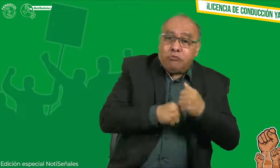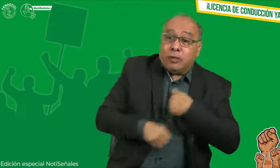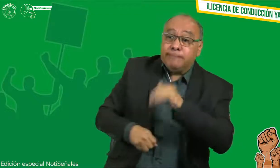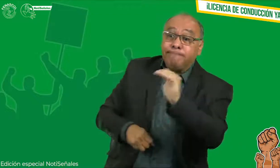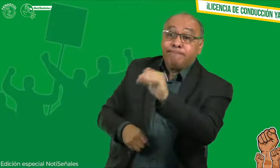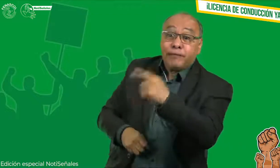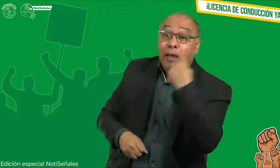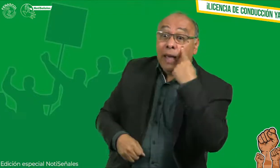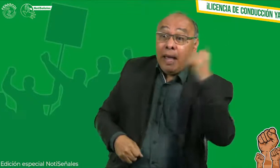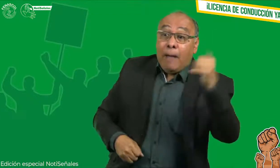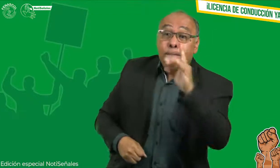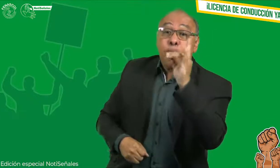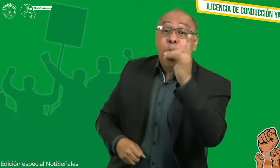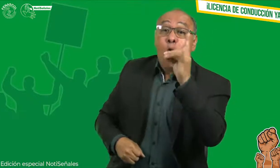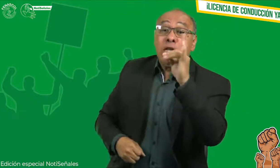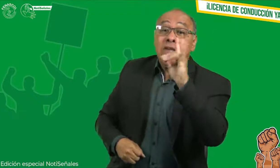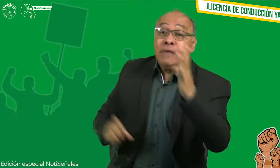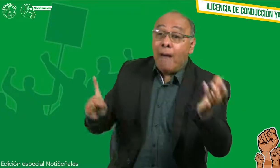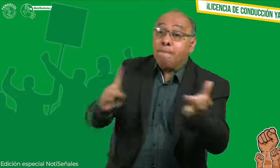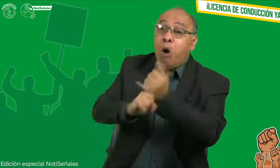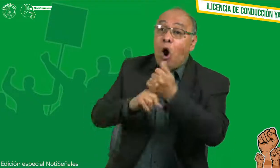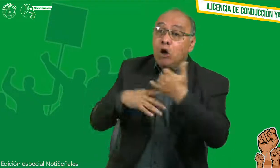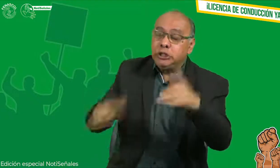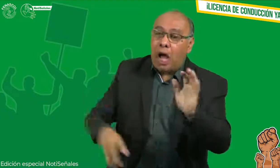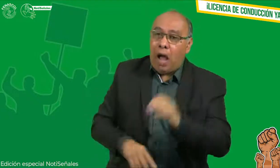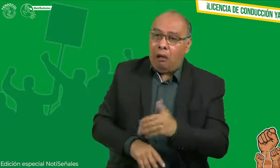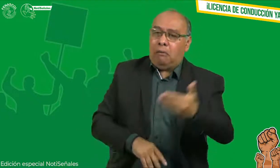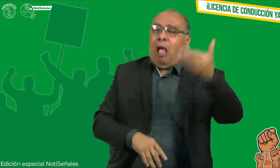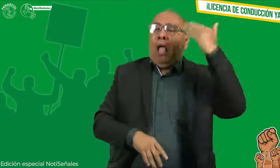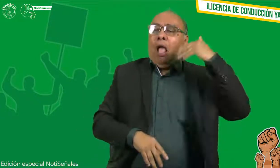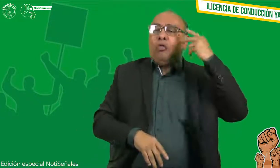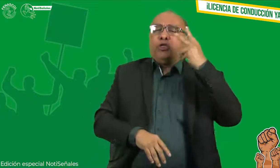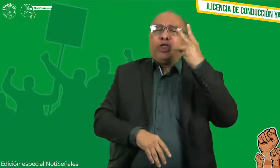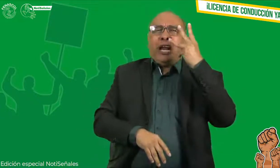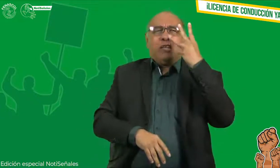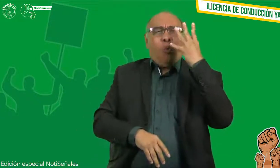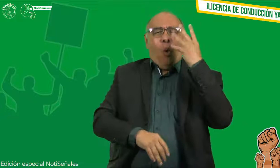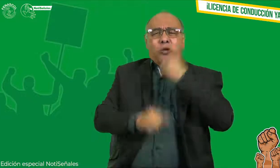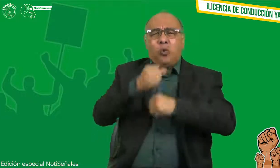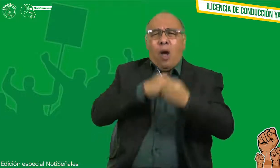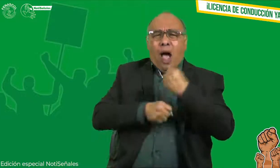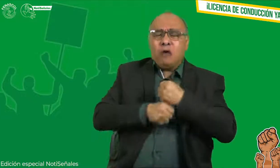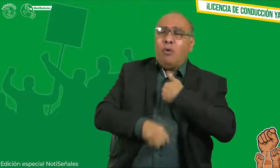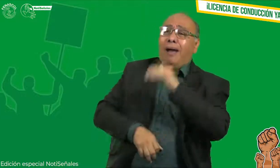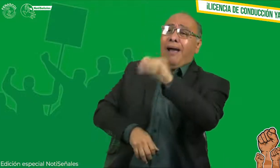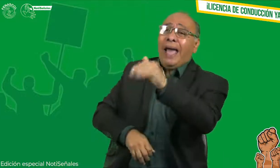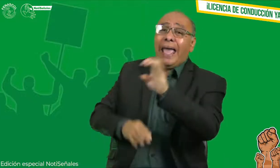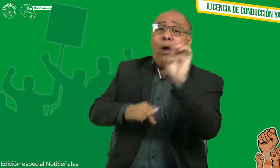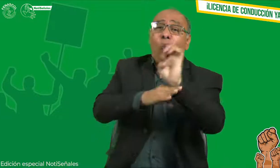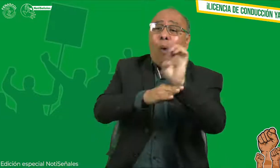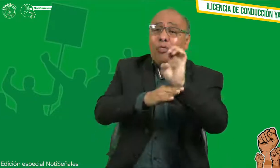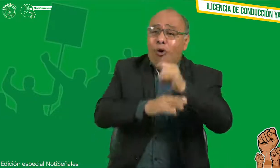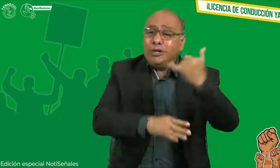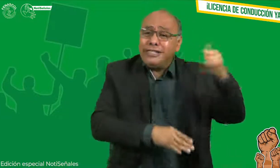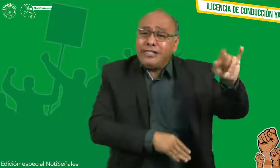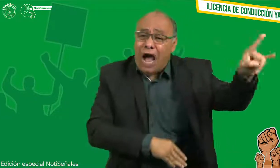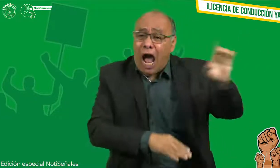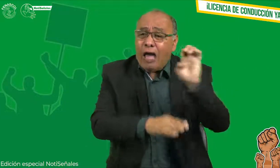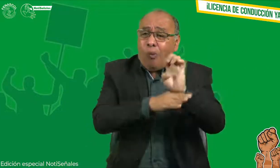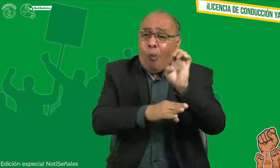en Paraguay, y recientemente, de hecho, el año pasado, Bolivia dio esta clase de regulación.